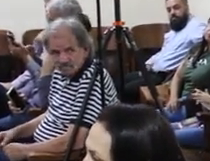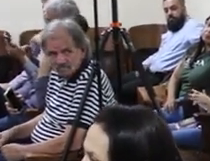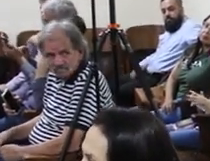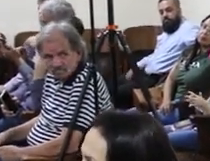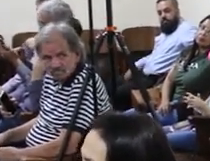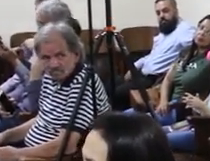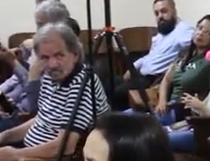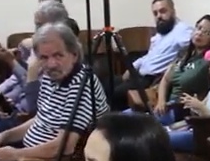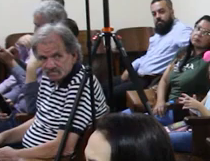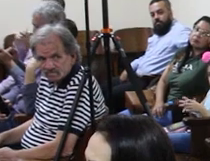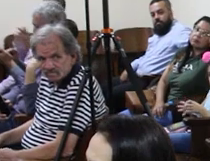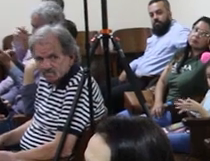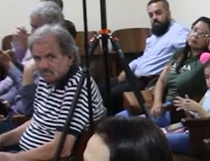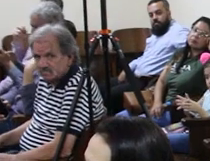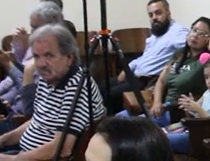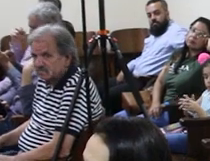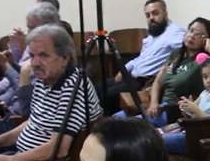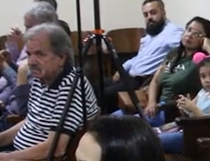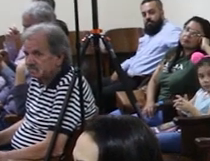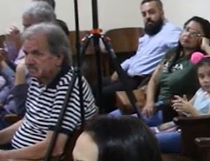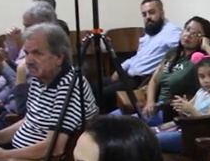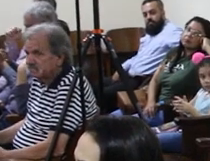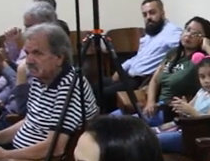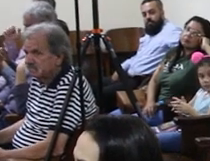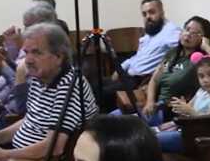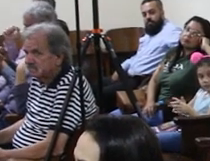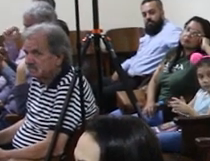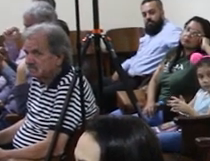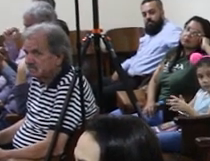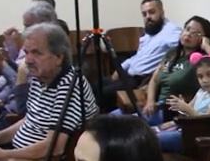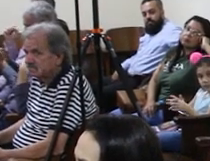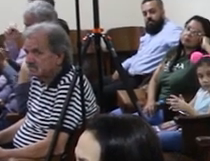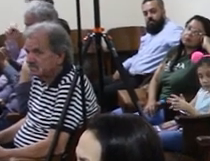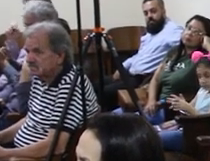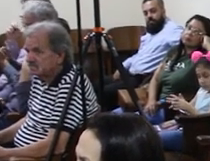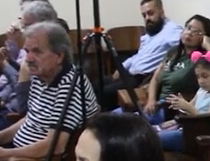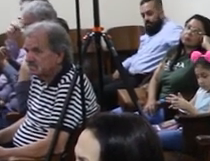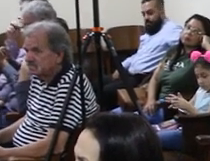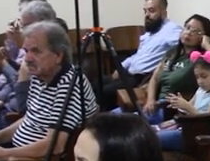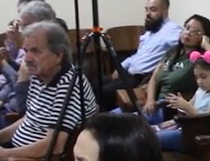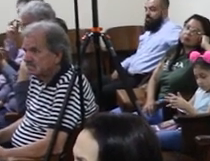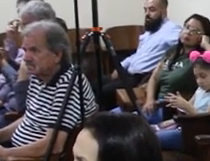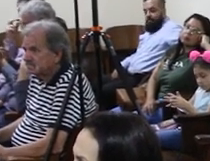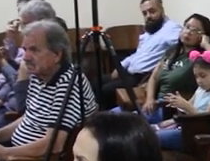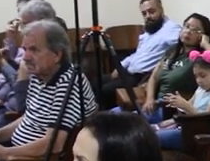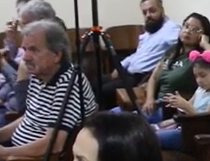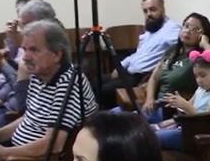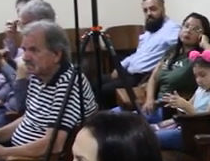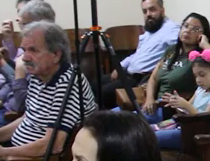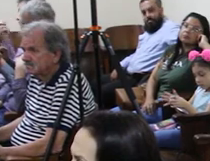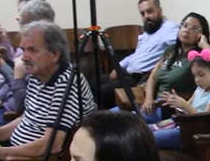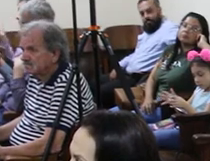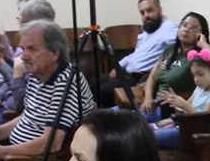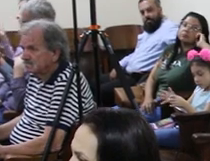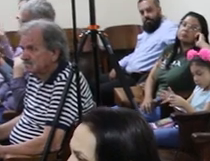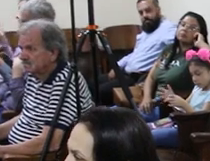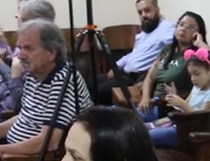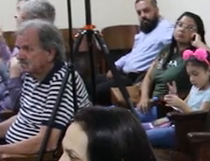de Paranaguá, eu obviamente não nasci aqui, mas eu sou um entusiasta da terra, sou apaixonado pela história do